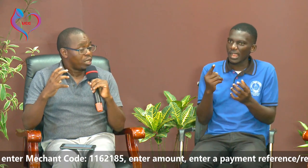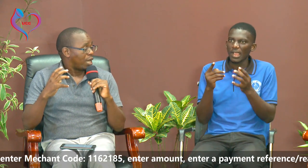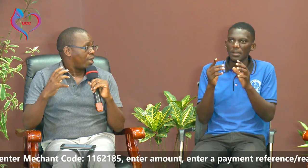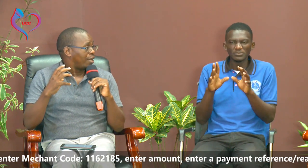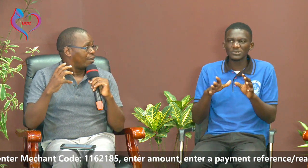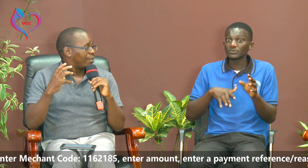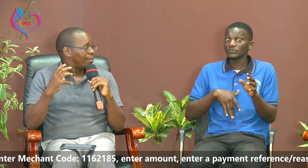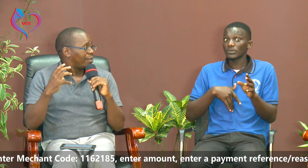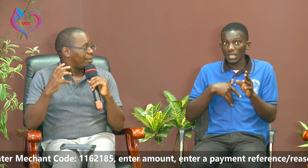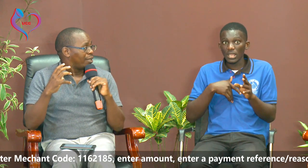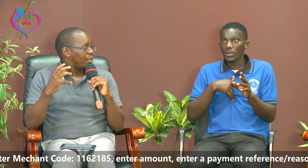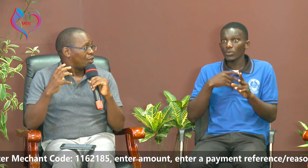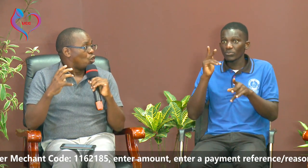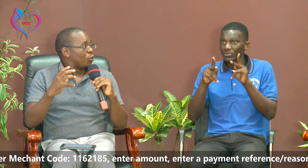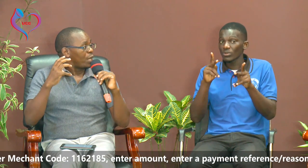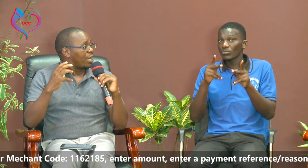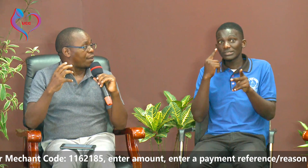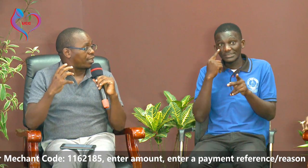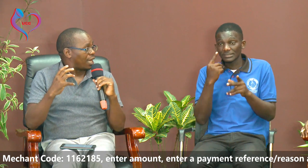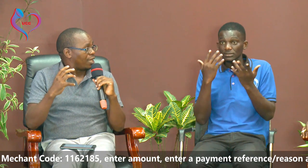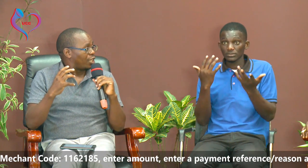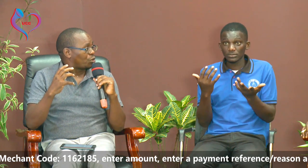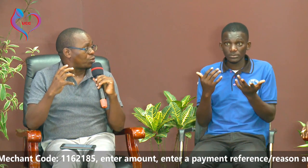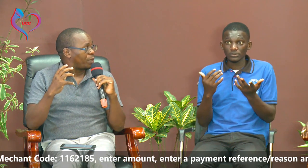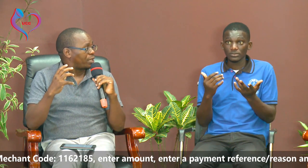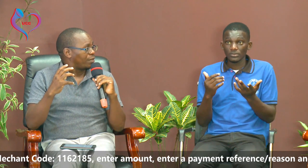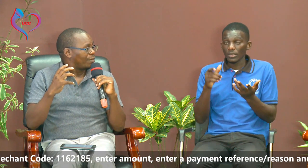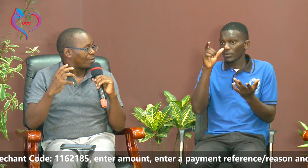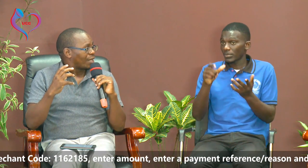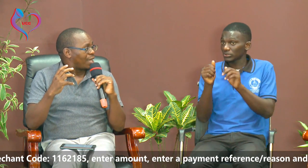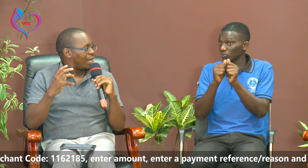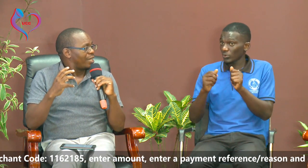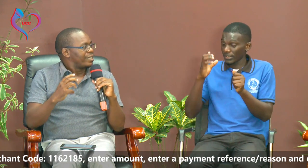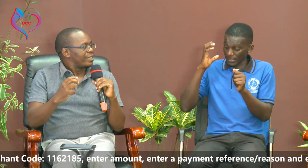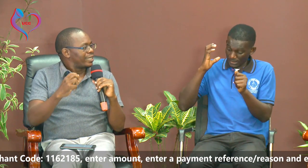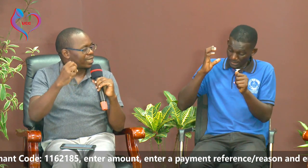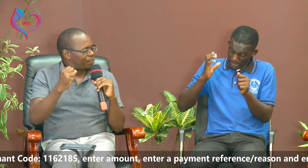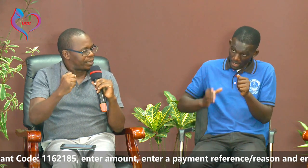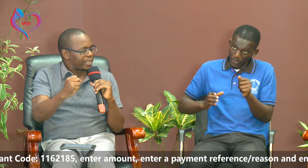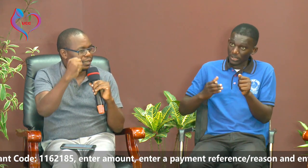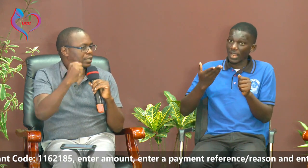Umulida. Omuntu aina character ekyo kusatu kibadde ki aina substance